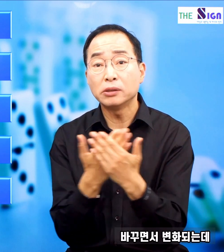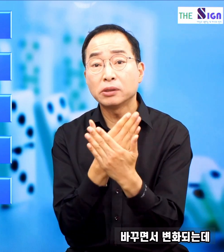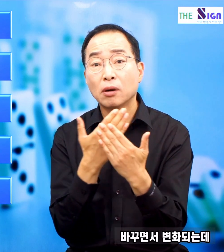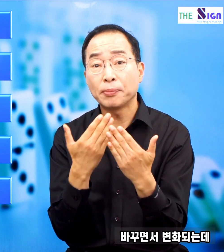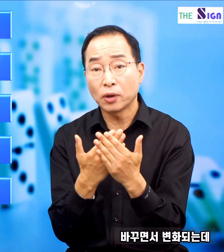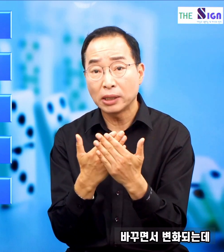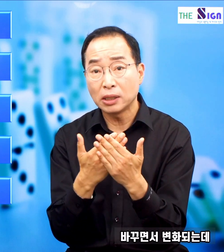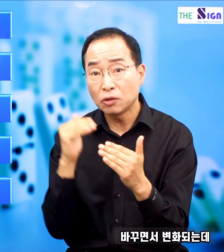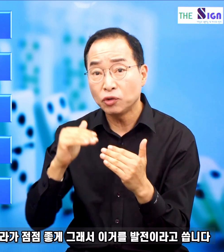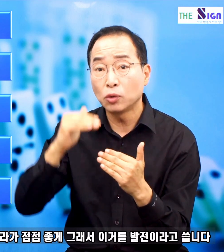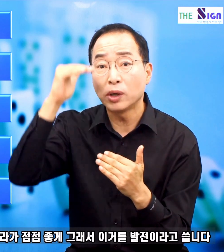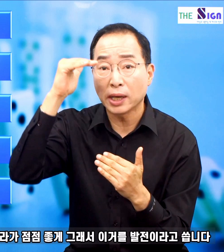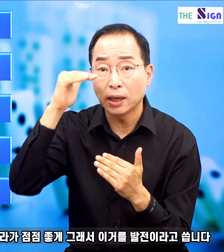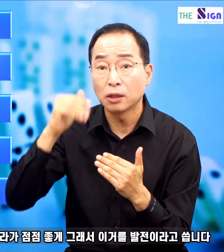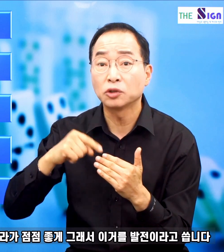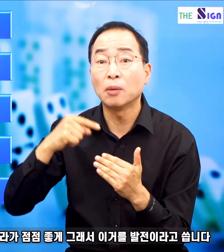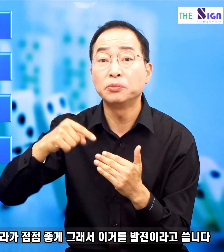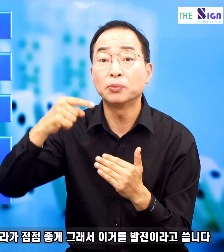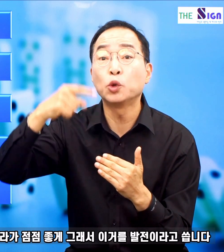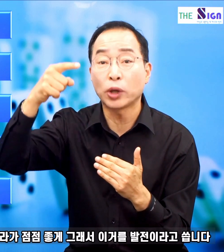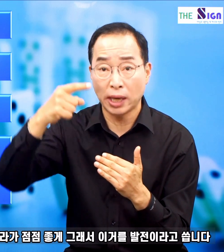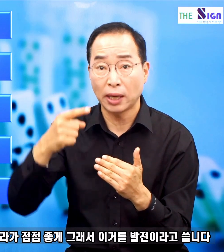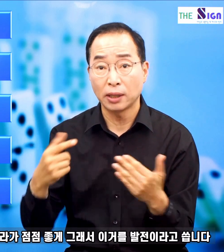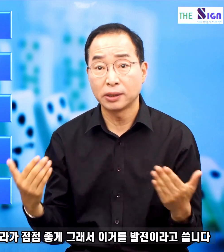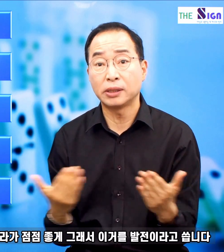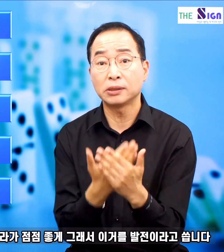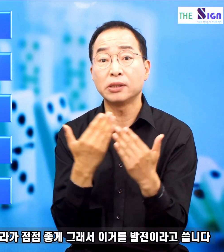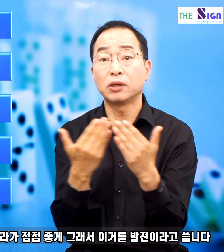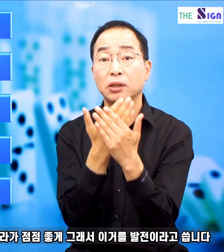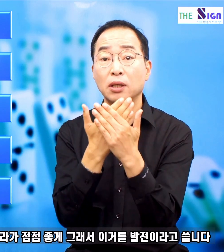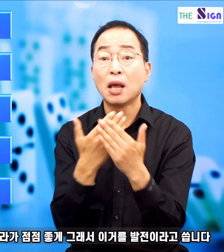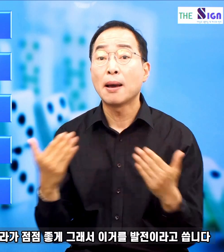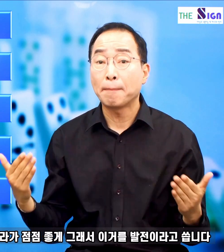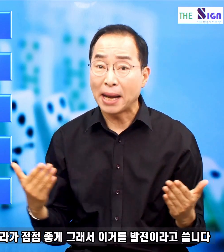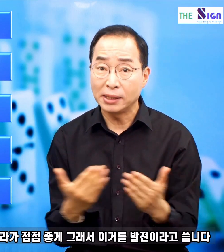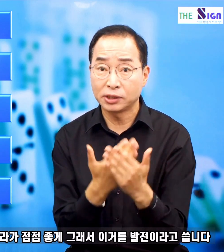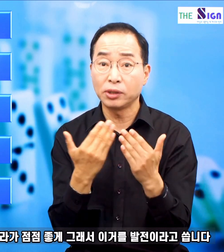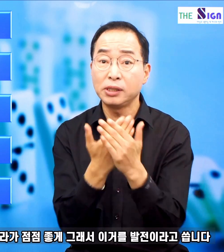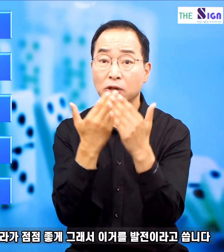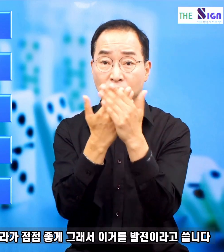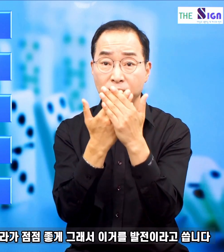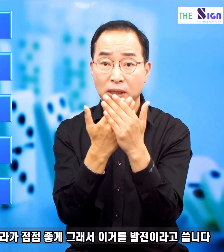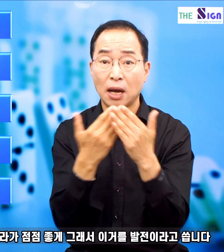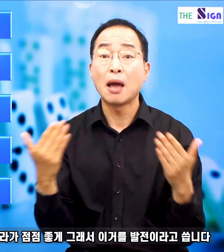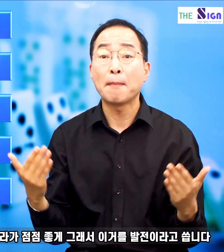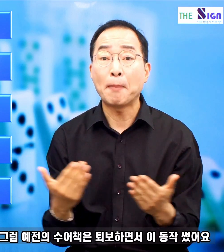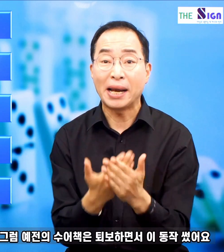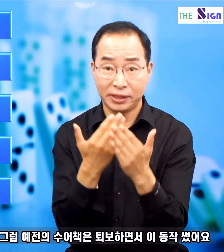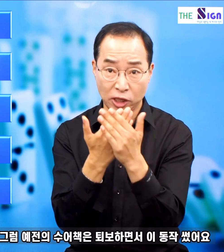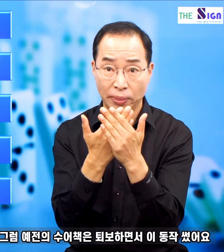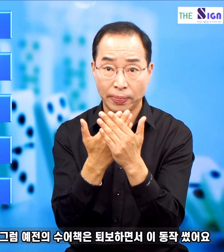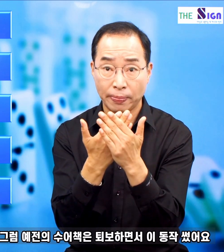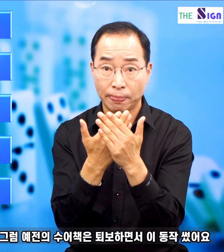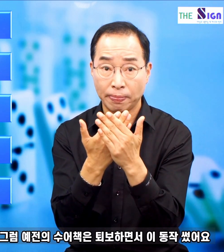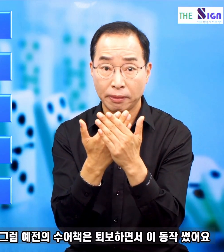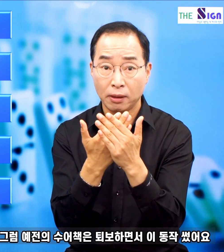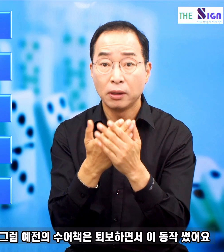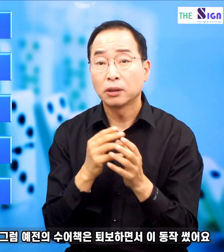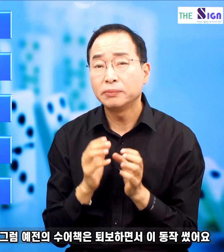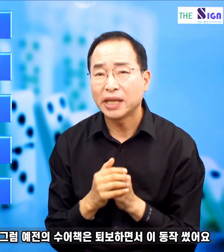바꾸면서 변화되는데 위로 올라가. 점점 좋게. 그래서 이거를 발전이라고 씁니다. 발전. 그럼